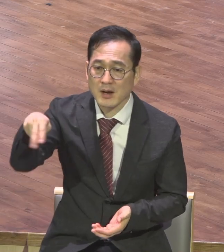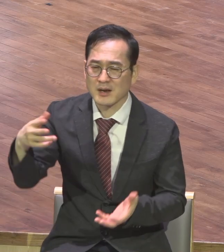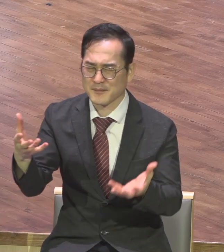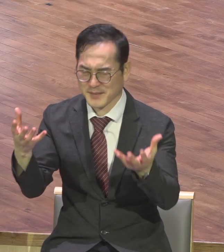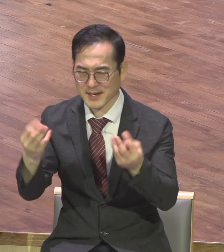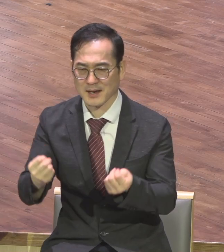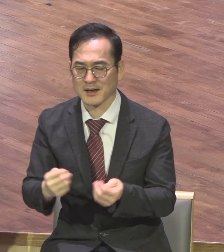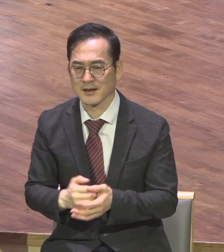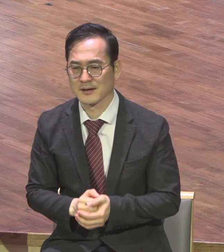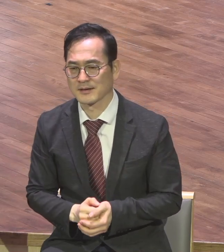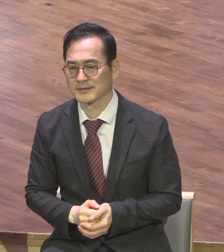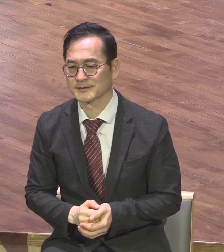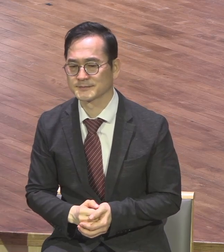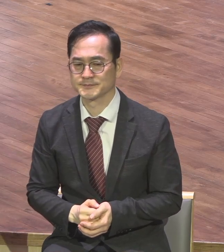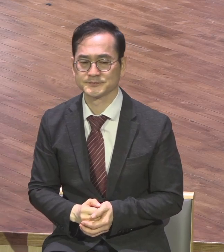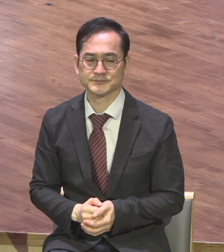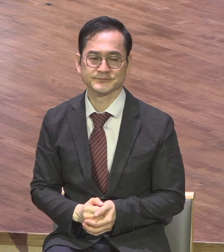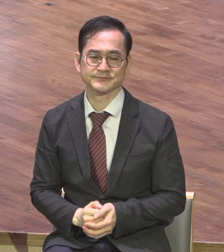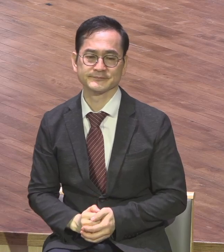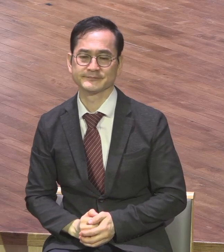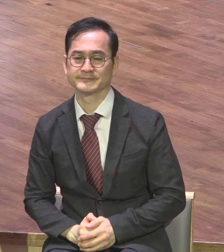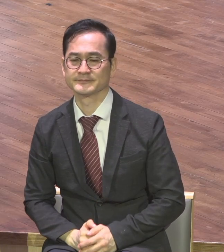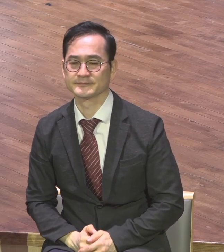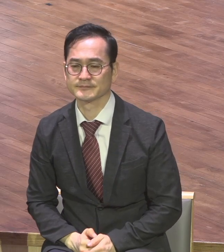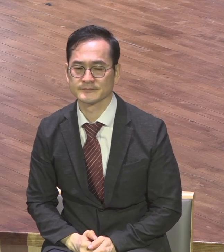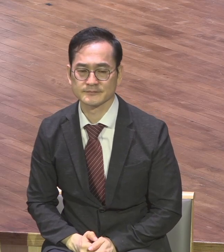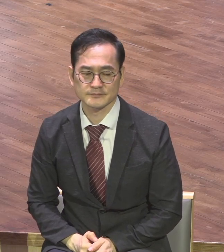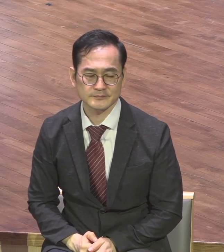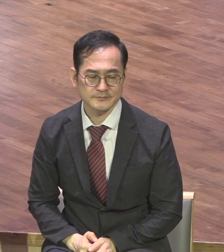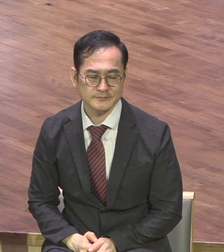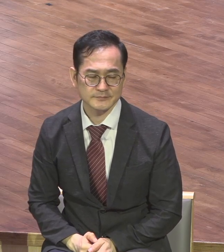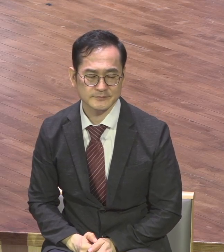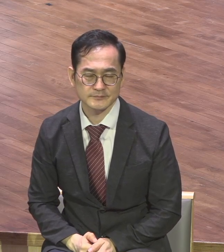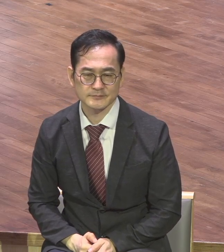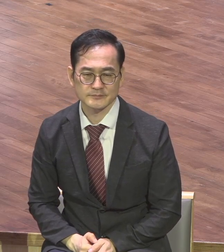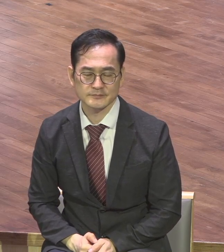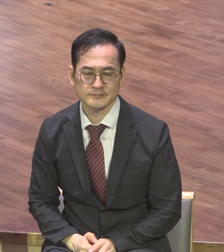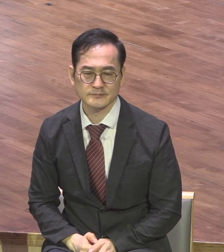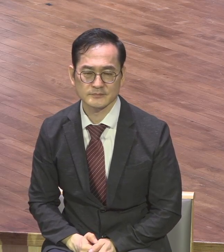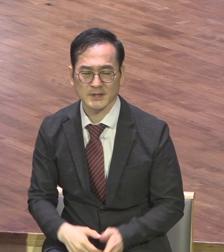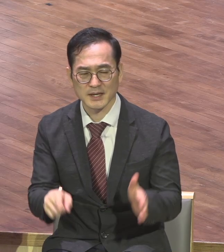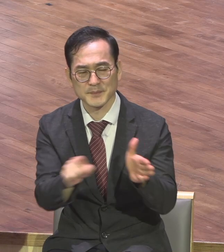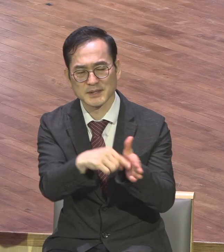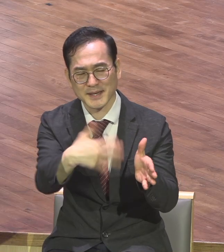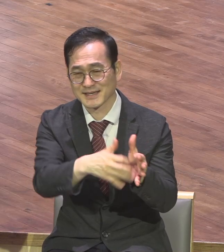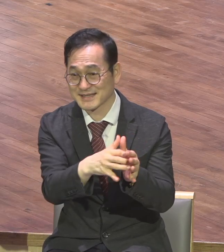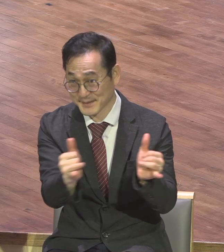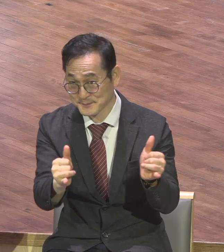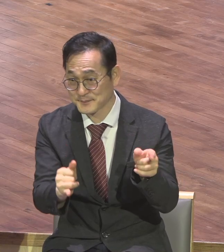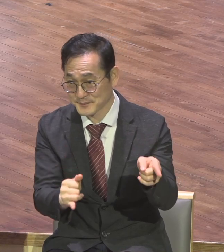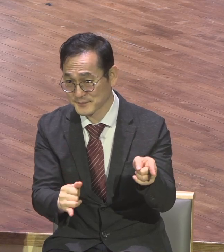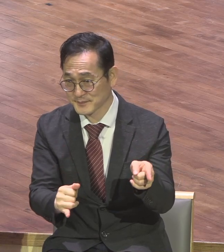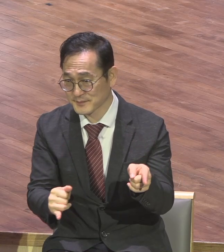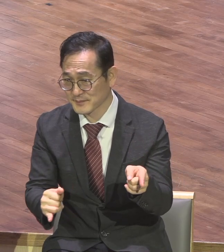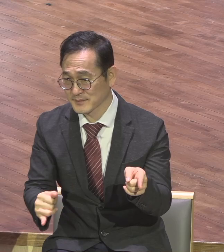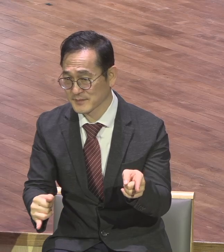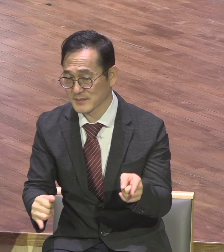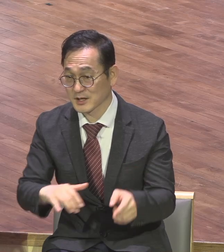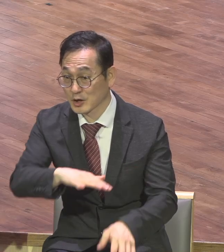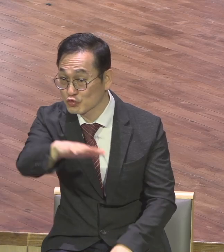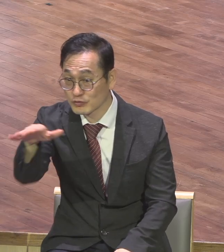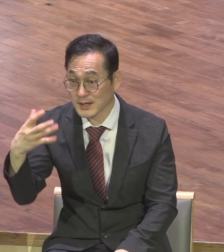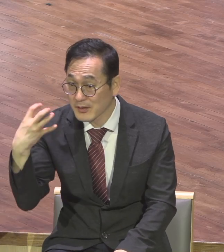많습니다. 이런 현장에 유리방황하는 불신 영혼들을 향해서 우리는 뭐요?